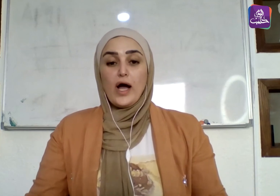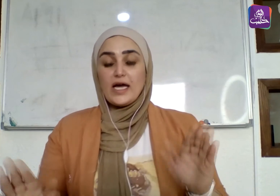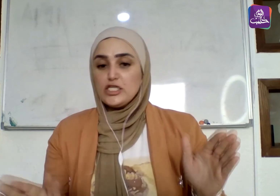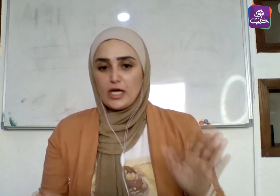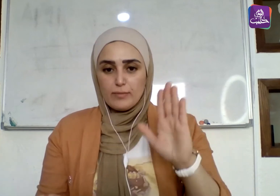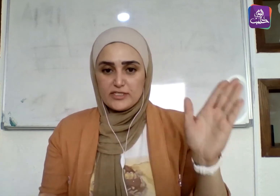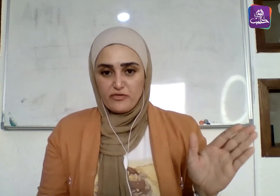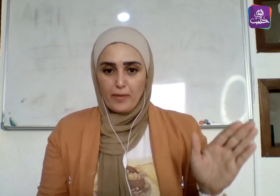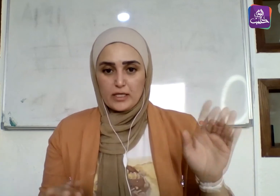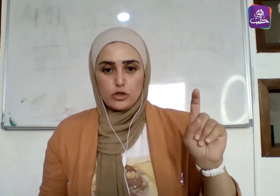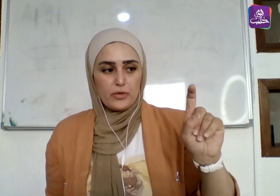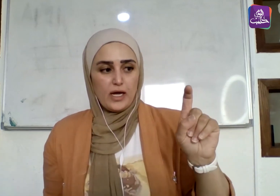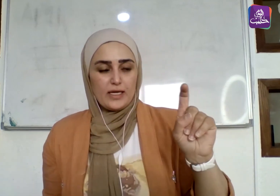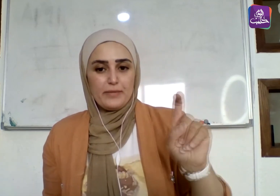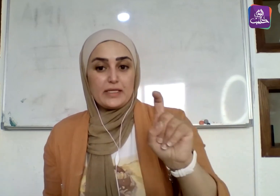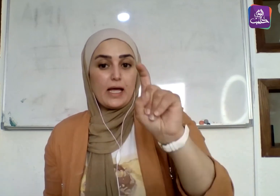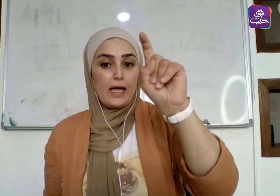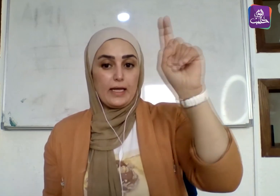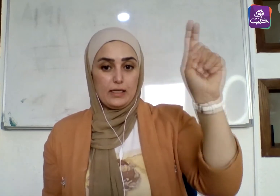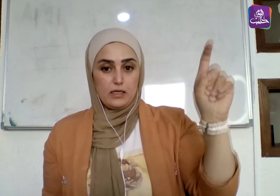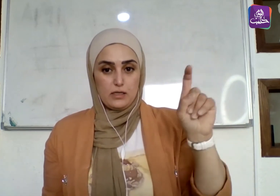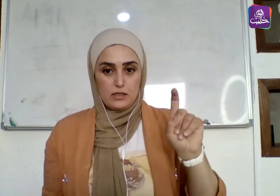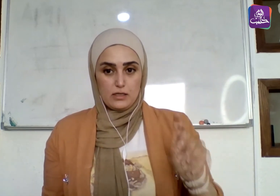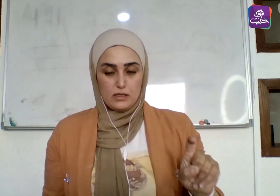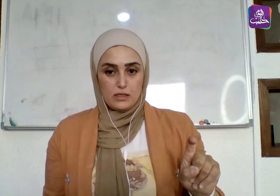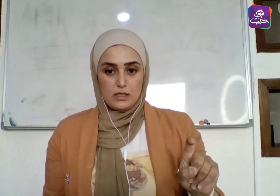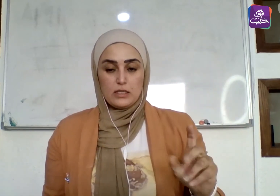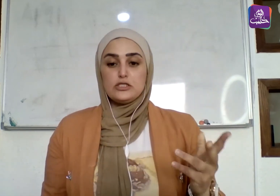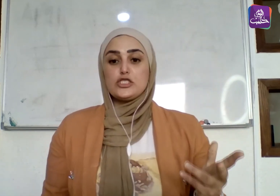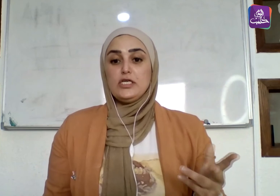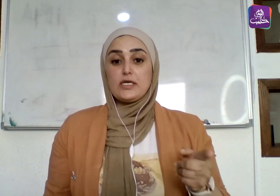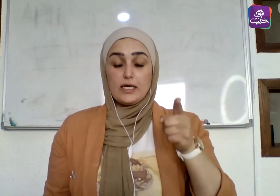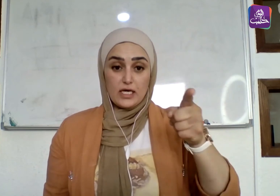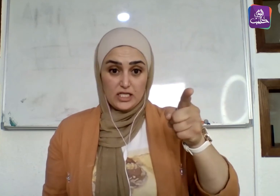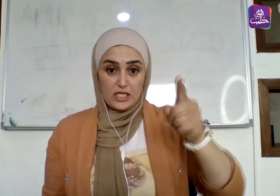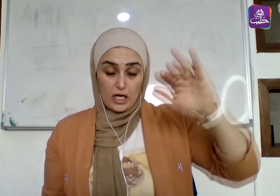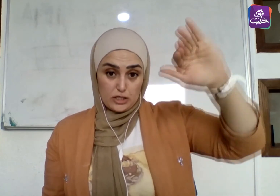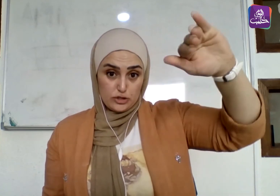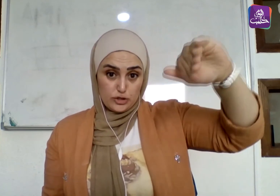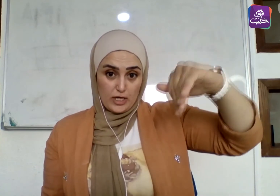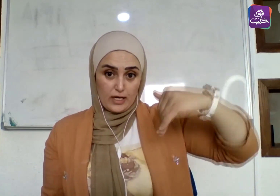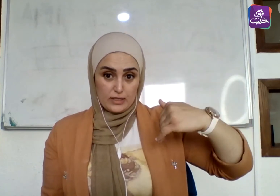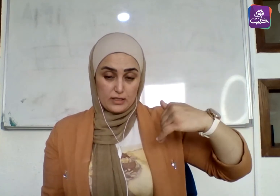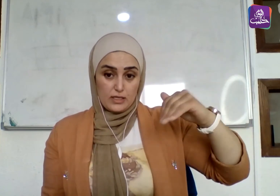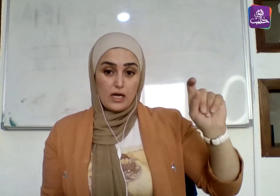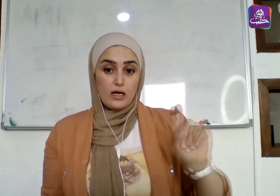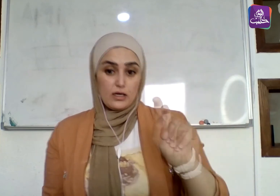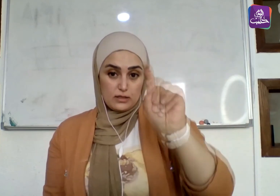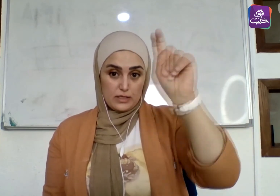وآخر إشي علامة استفهام حكيت لكم إياها كلمة هل نجي نحكي أنت جاي